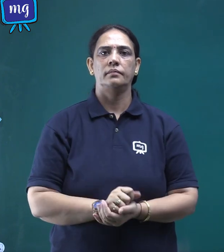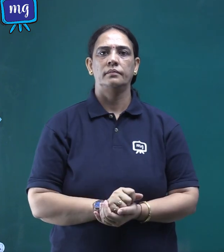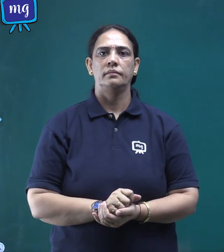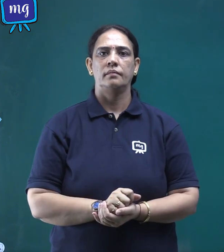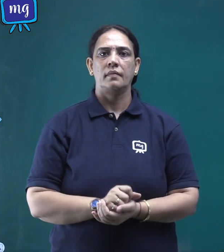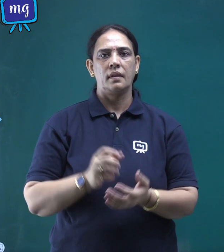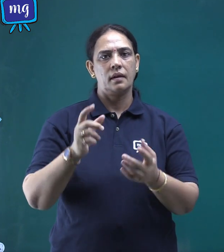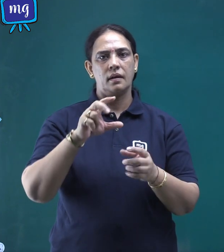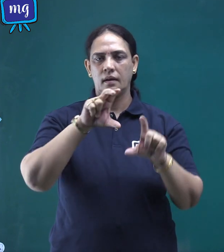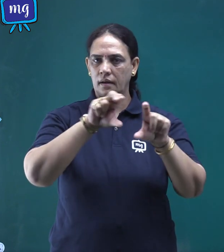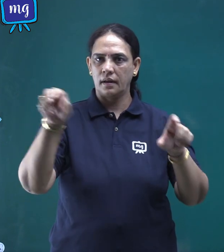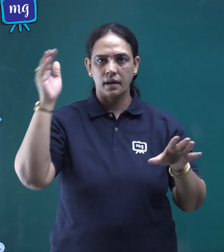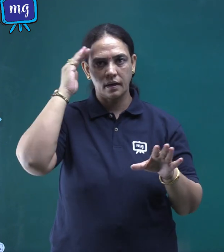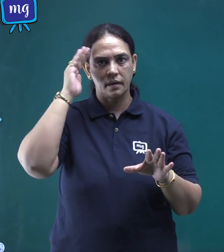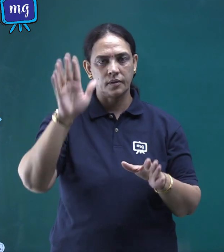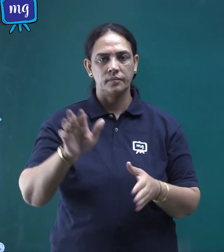समझ आ गया?